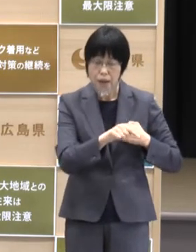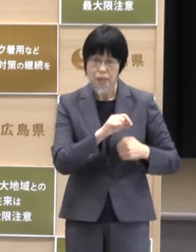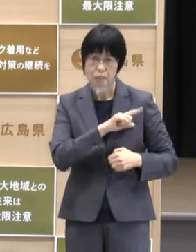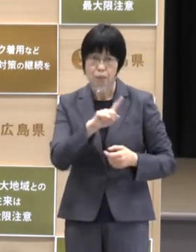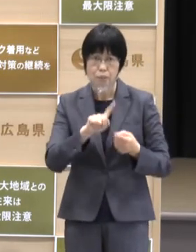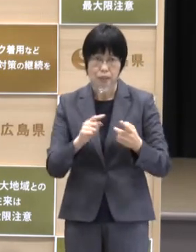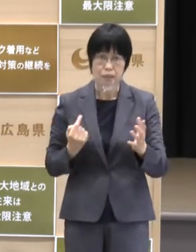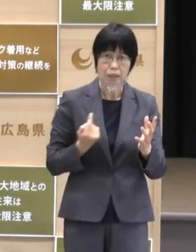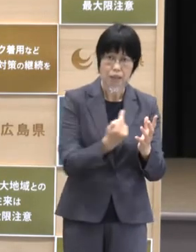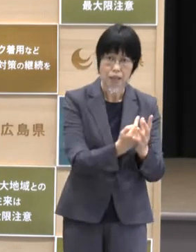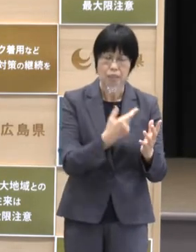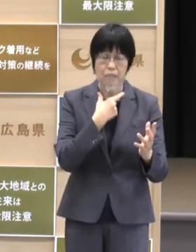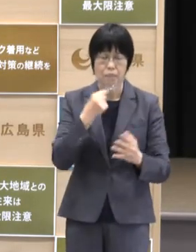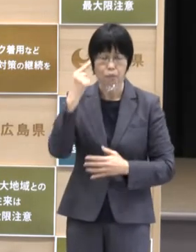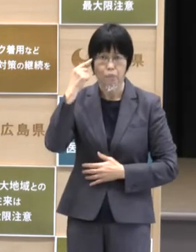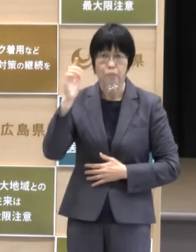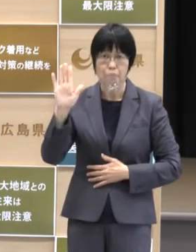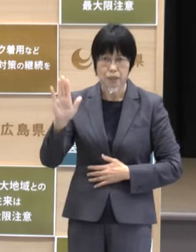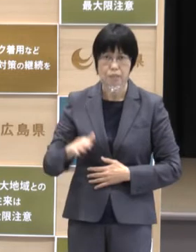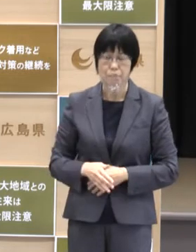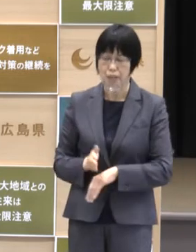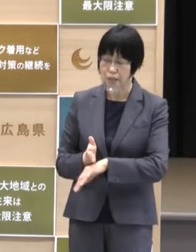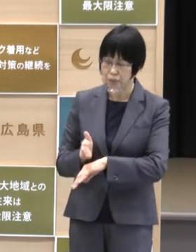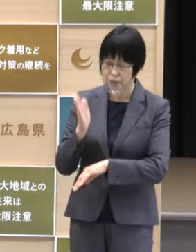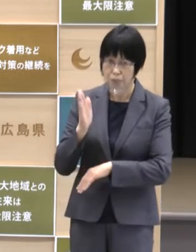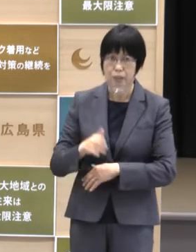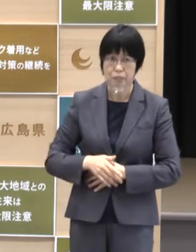いと思っています。 ありがとうございます。